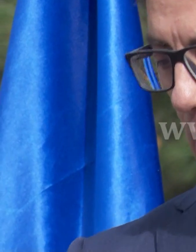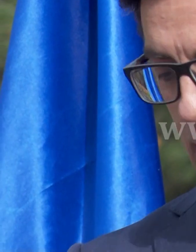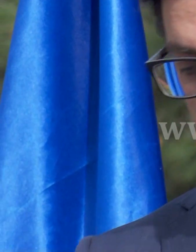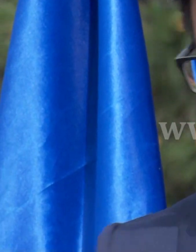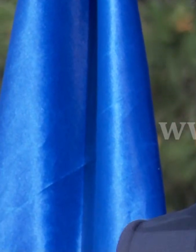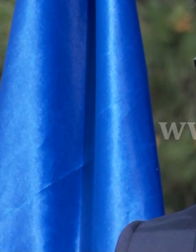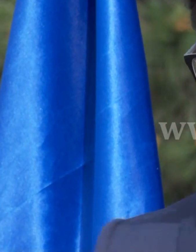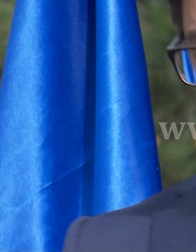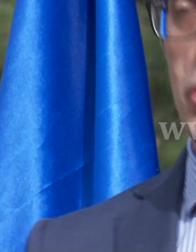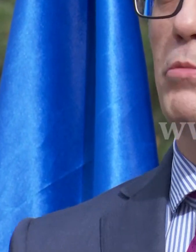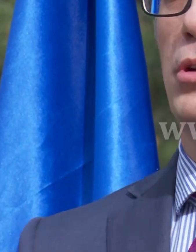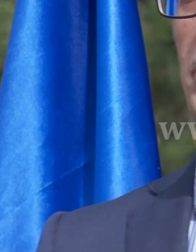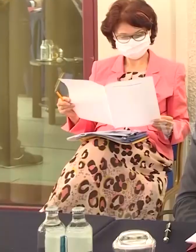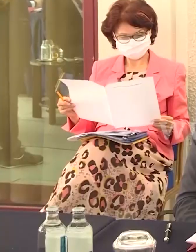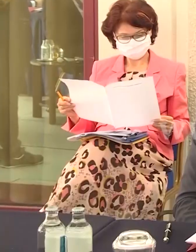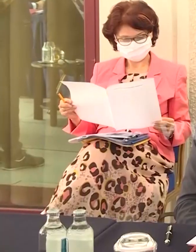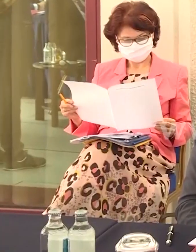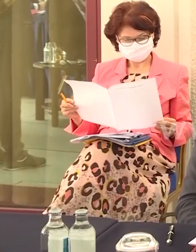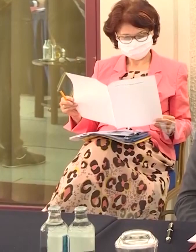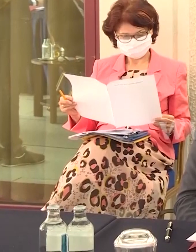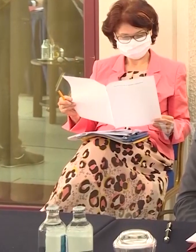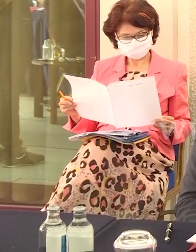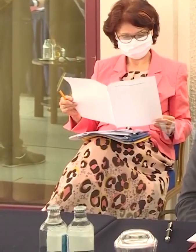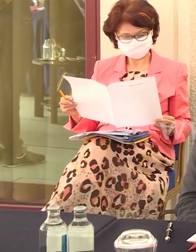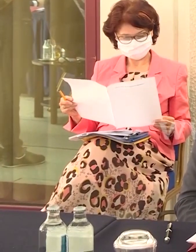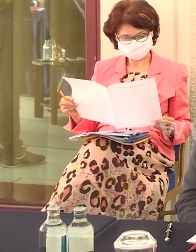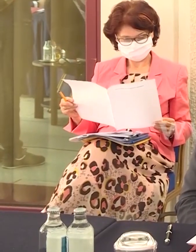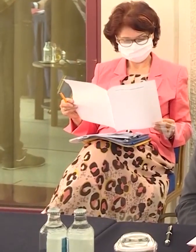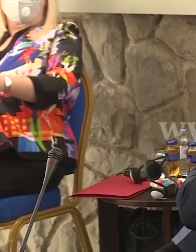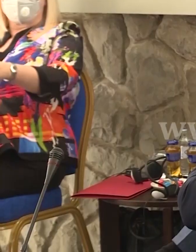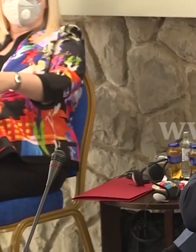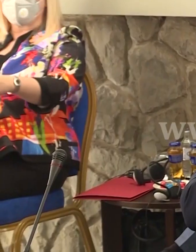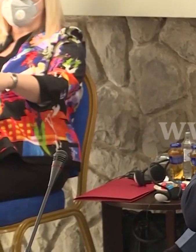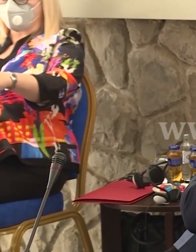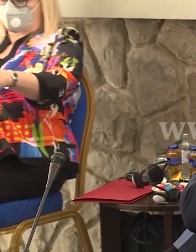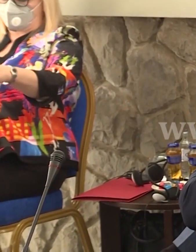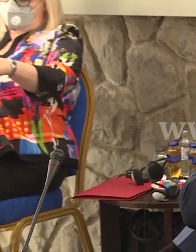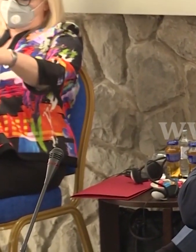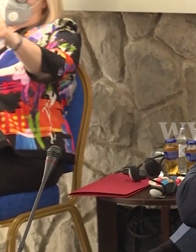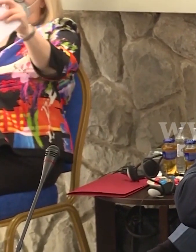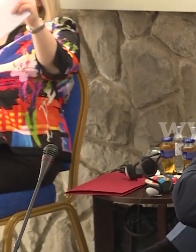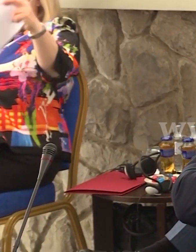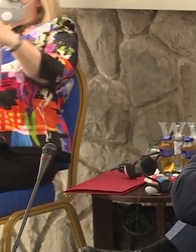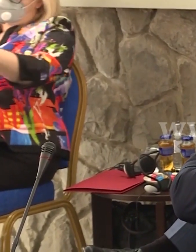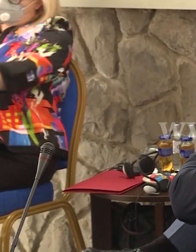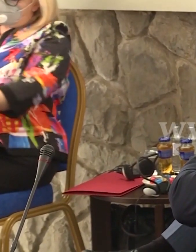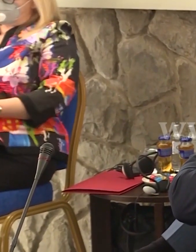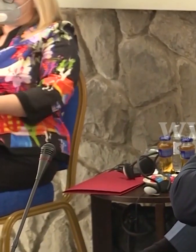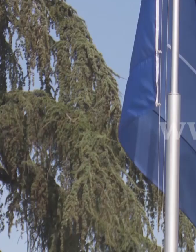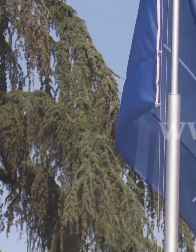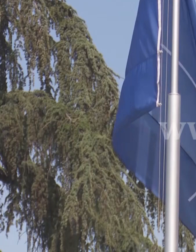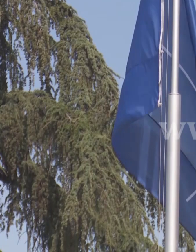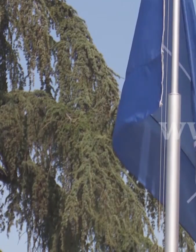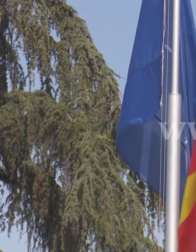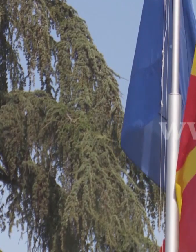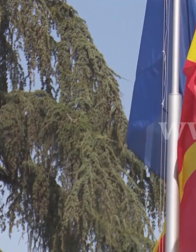лидерве партијак. Бри тире ќе та ријети марвеше само шпејќе оште мундур пор тмо скриуар një криз мët мале të брендшме, ме чка до të вие në пик